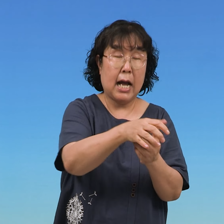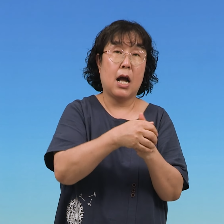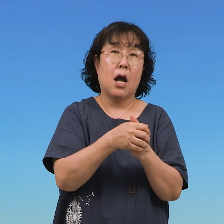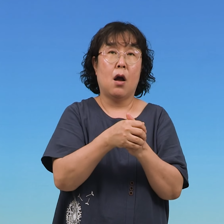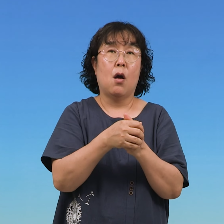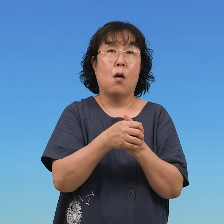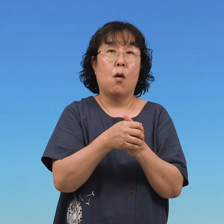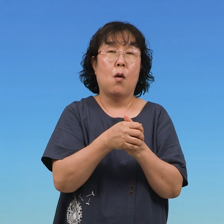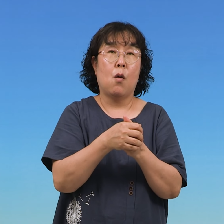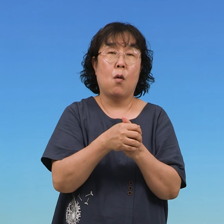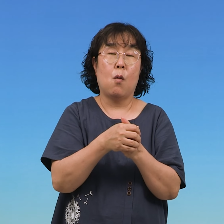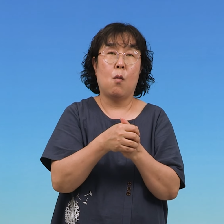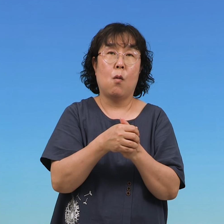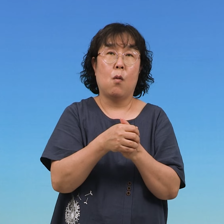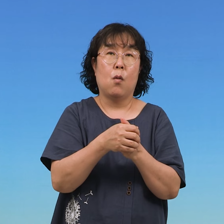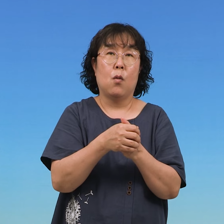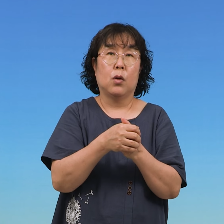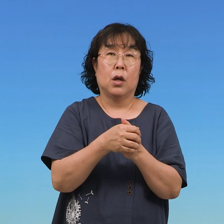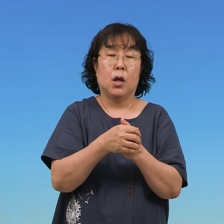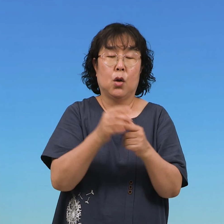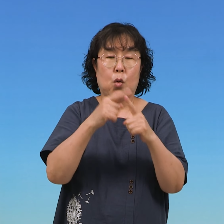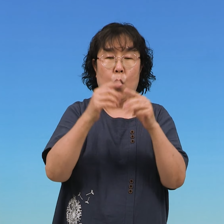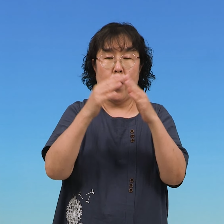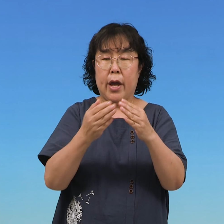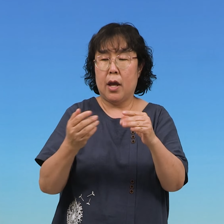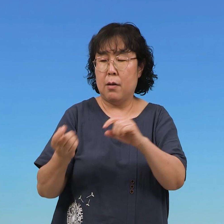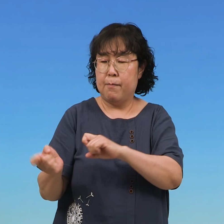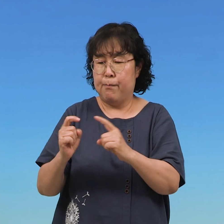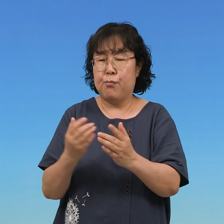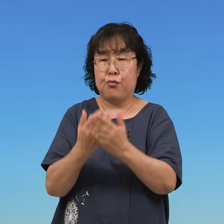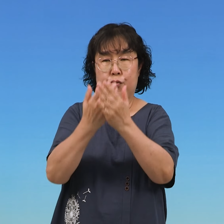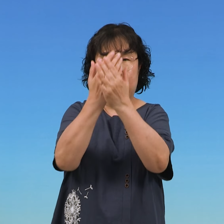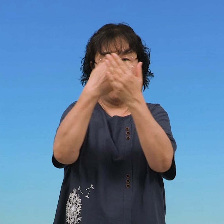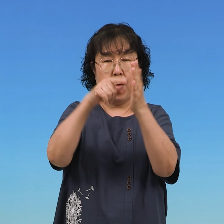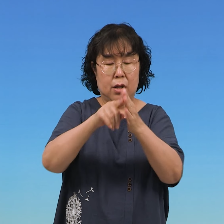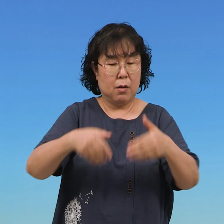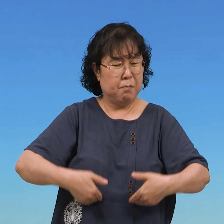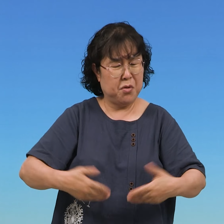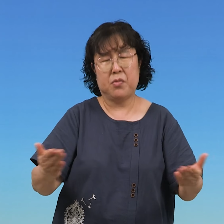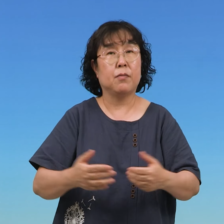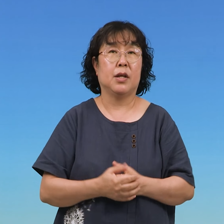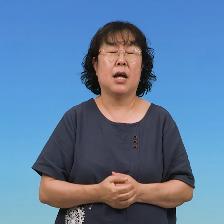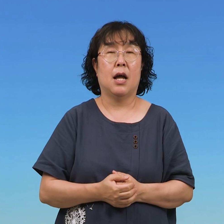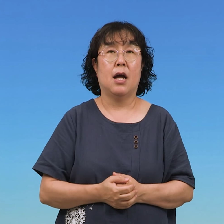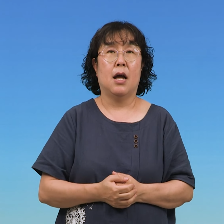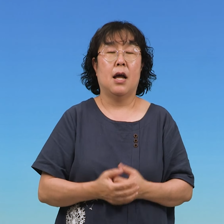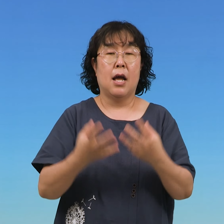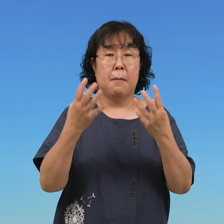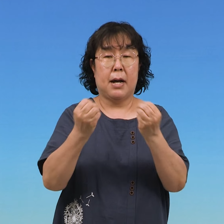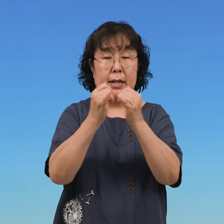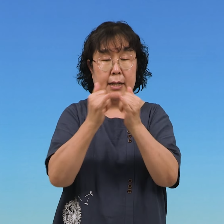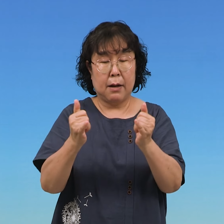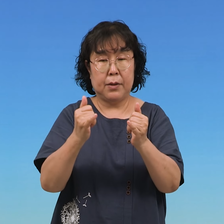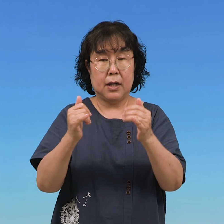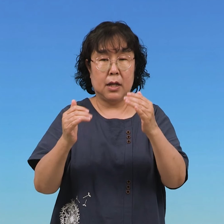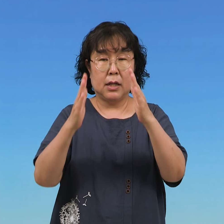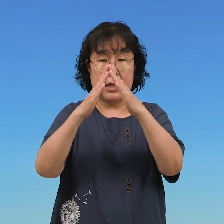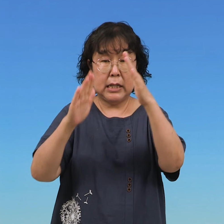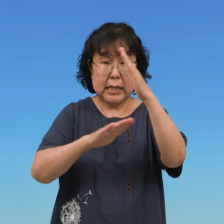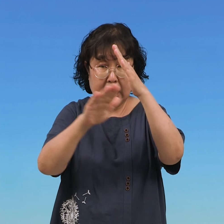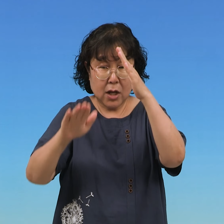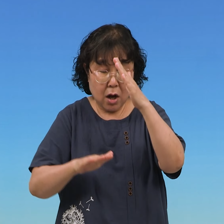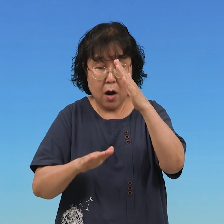주차장 확보가 교회 부흥의 열쇠 아닙니다. 오늘 수많은 분들이 가정에서 예배를